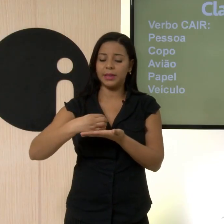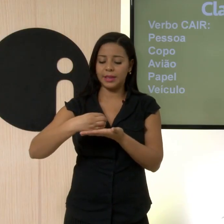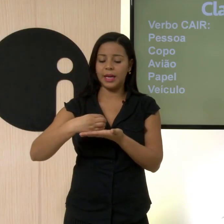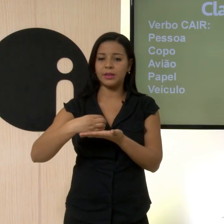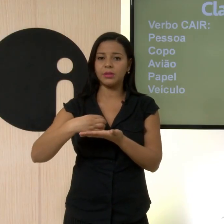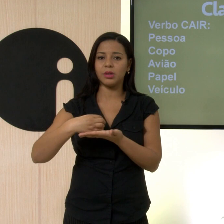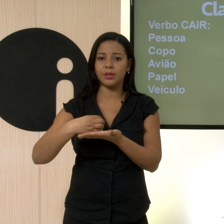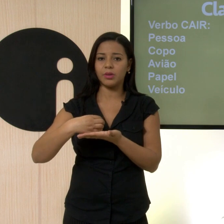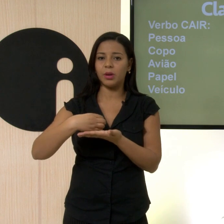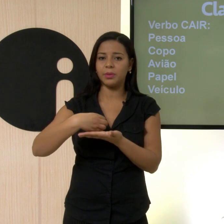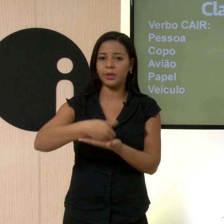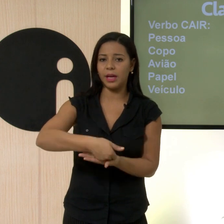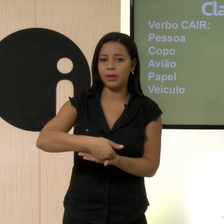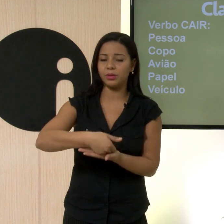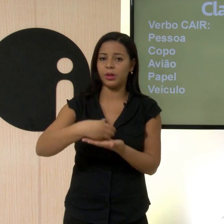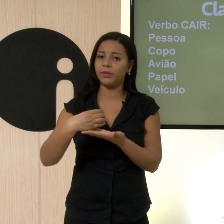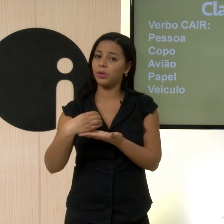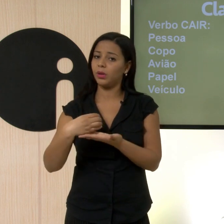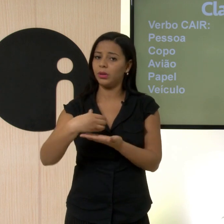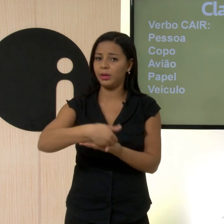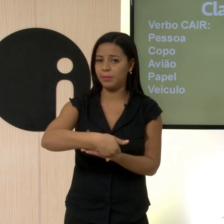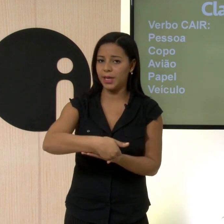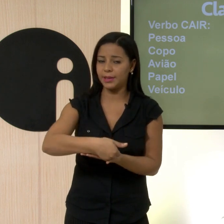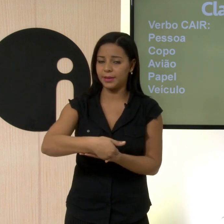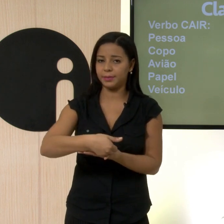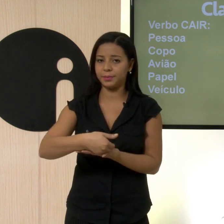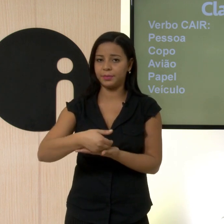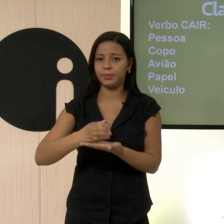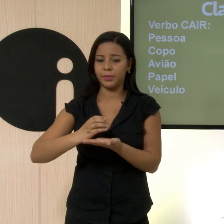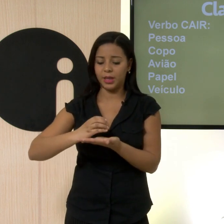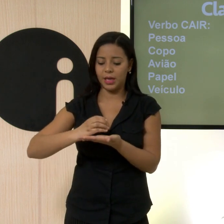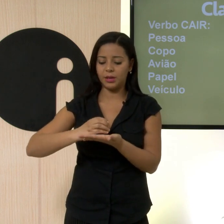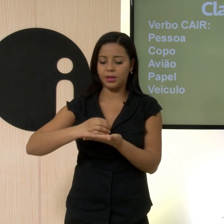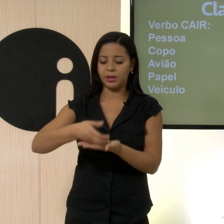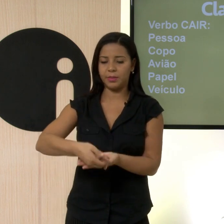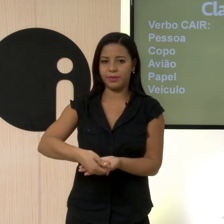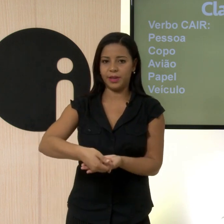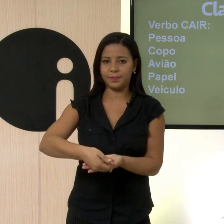nesse caso, só se o copo caiu, só virou na mesa. Ok? Aqui dá para ver.